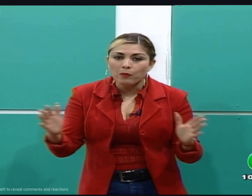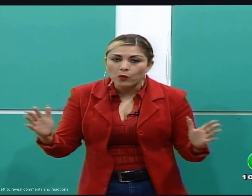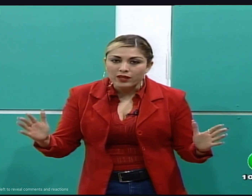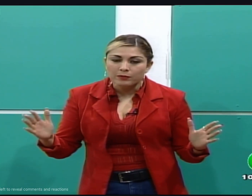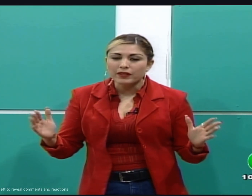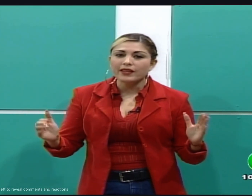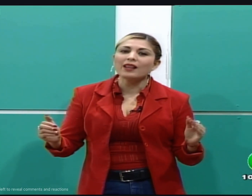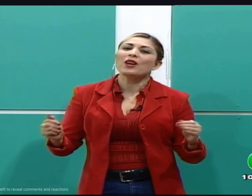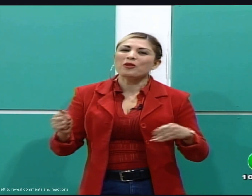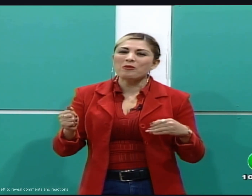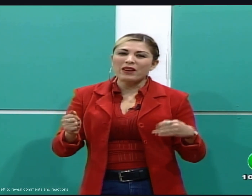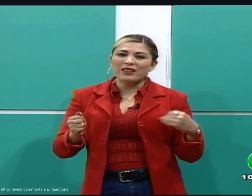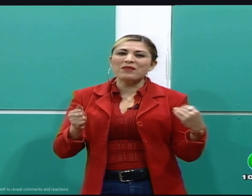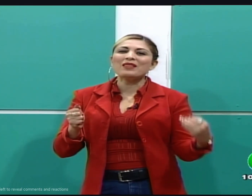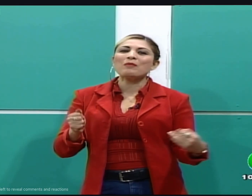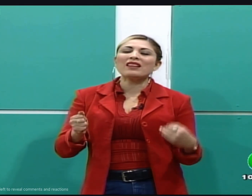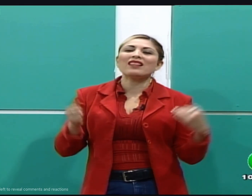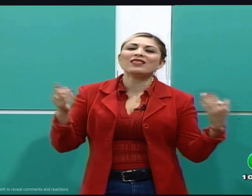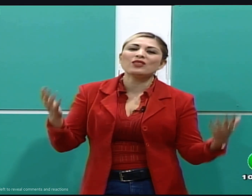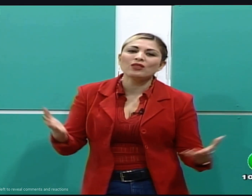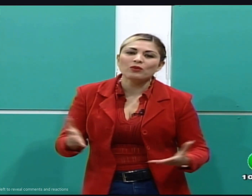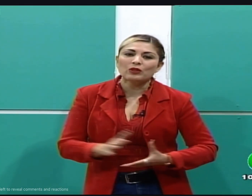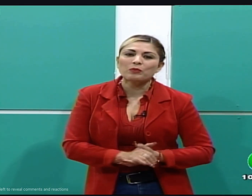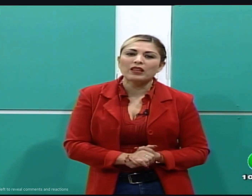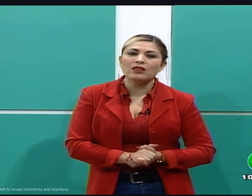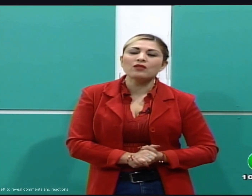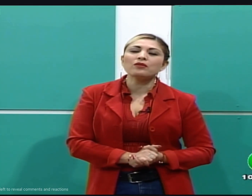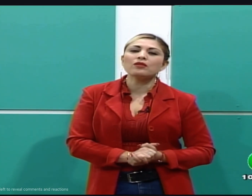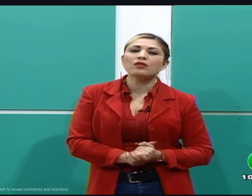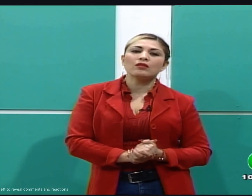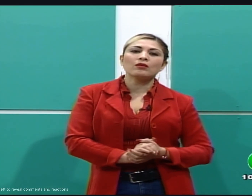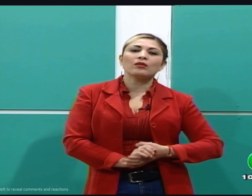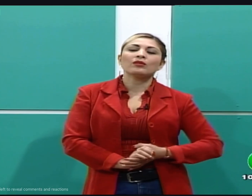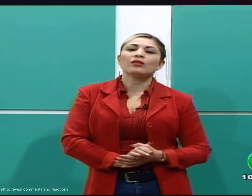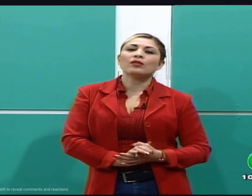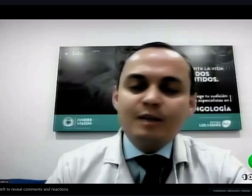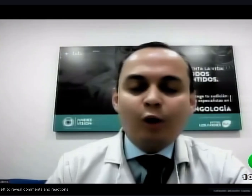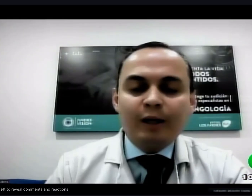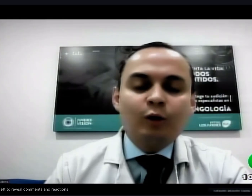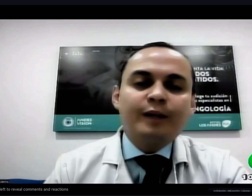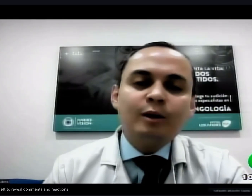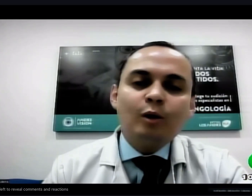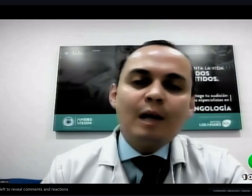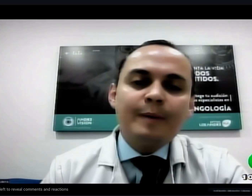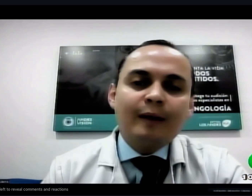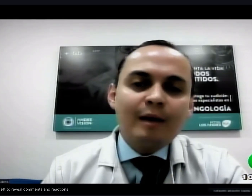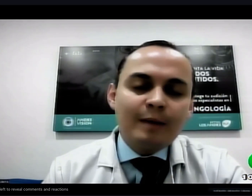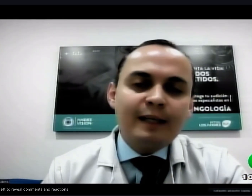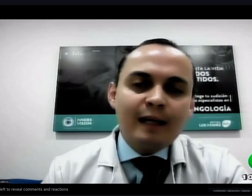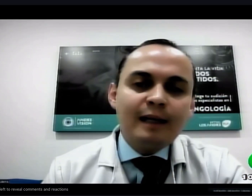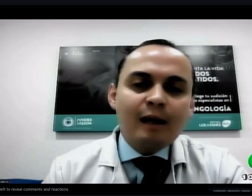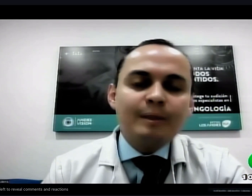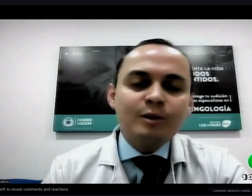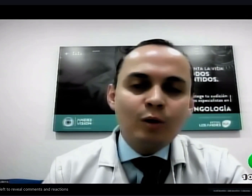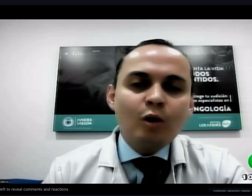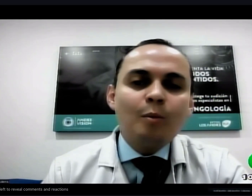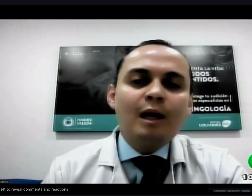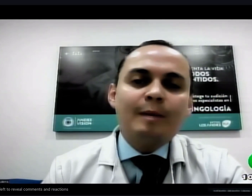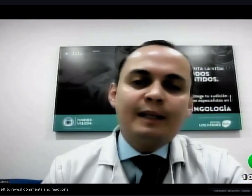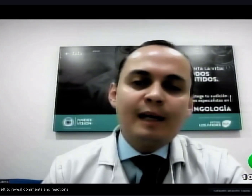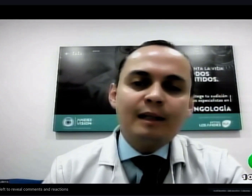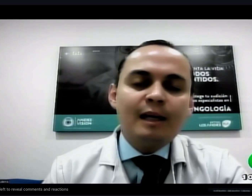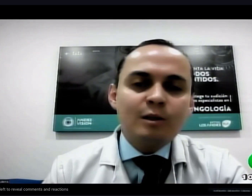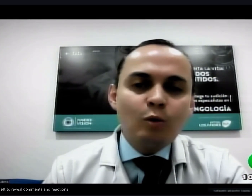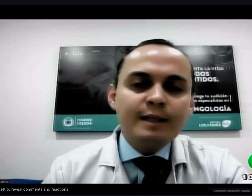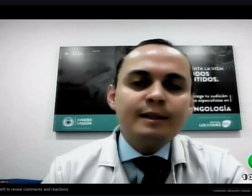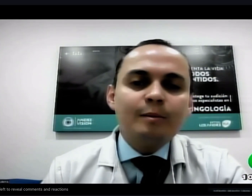gama muy especial como para también llamar la atención de nuestros pequeños. Sí, es correcto. Tanto en la parte del material del armazón como en el